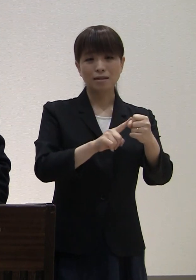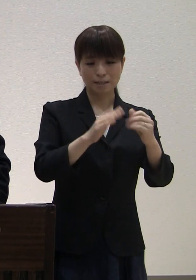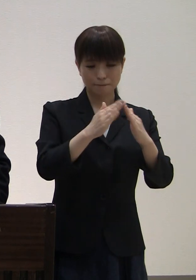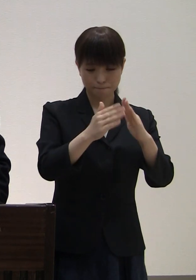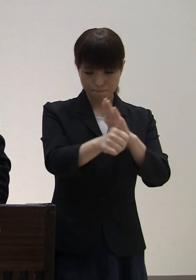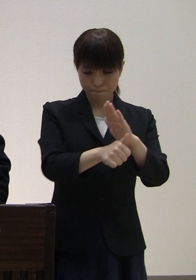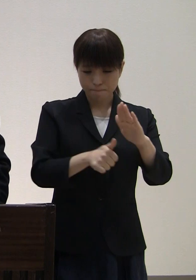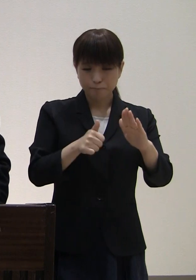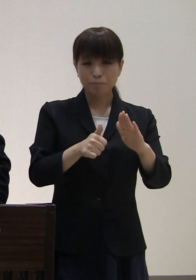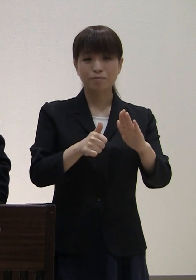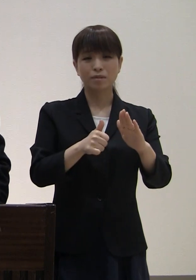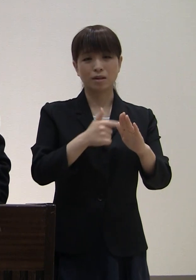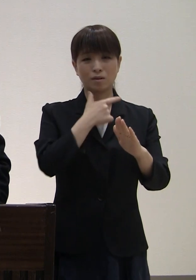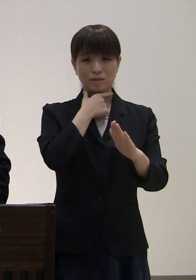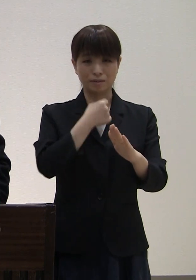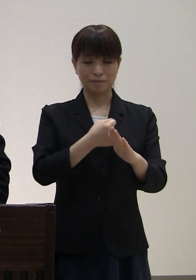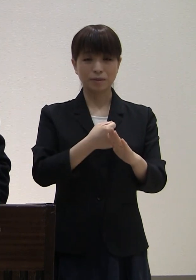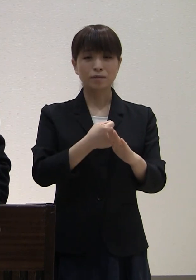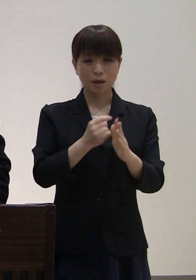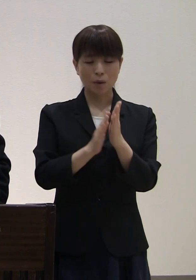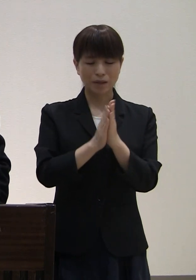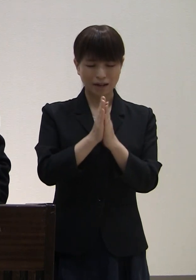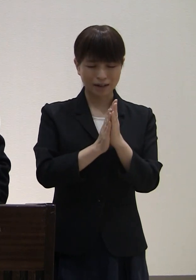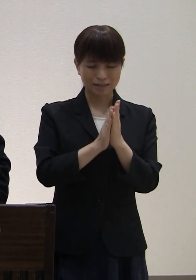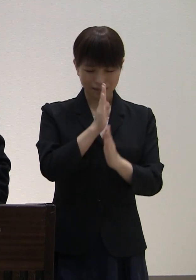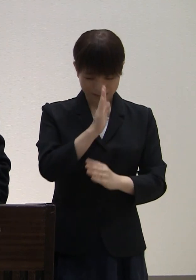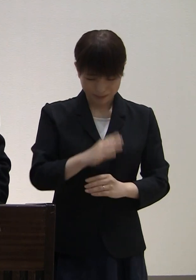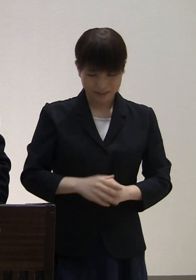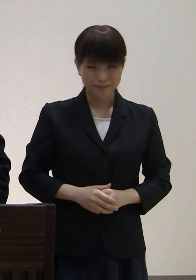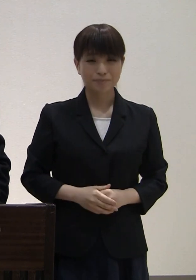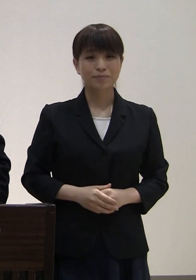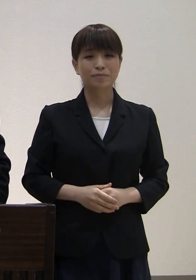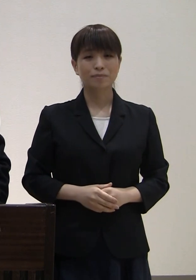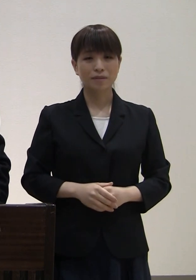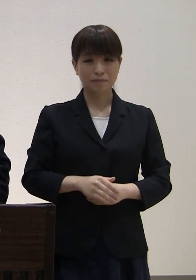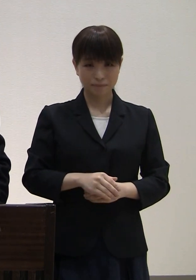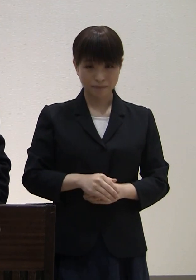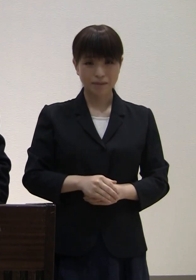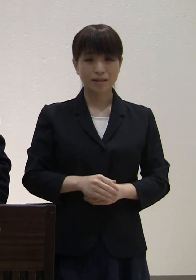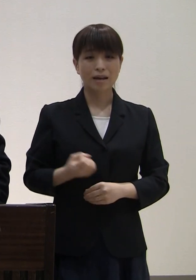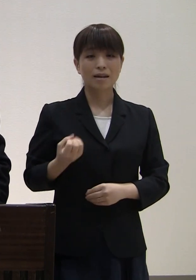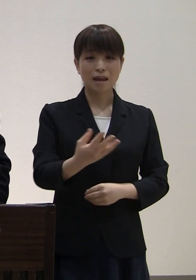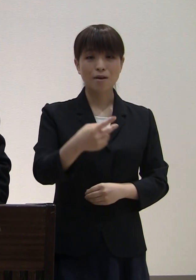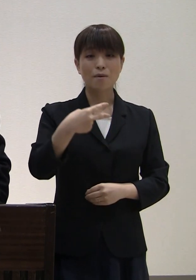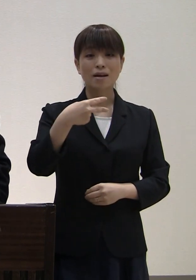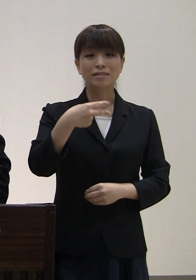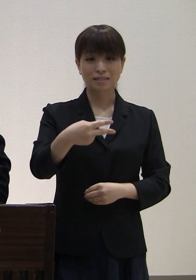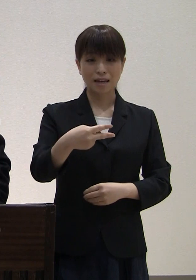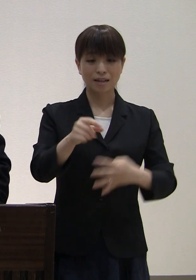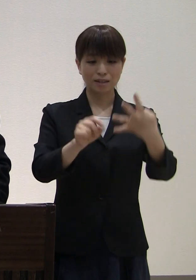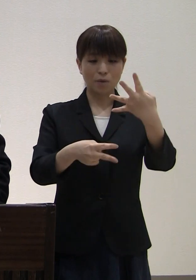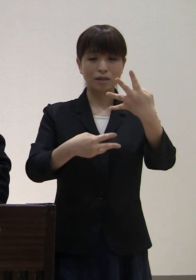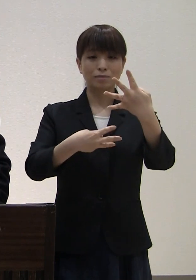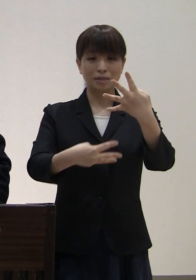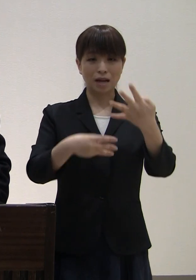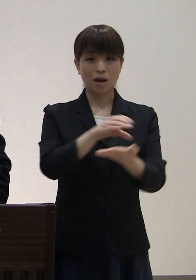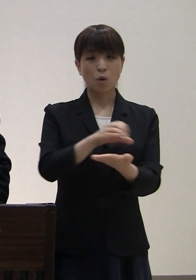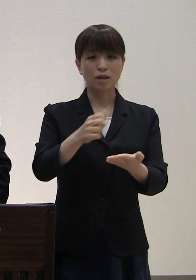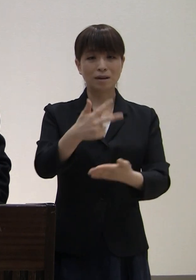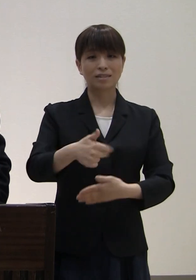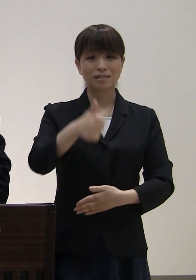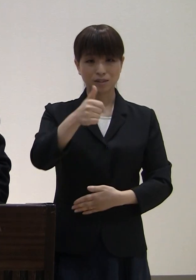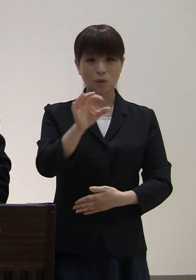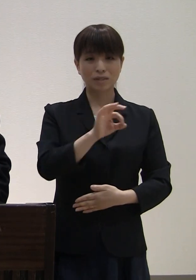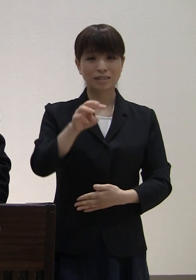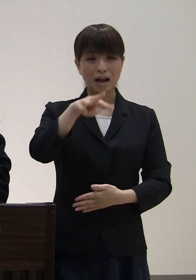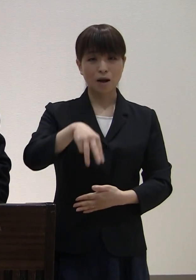ただきますよう改めてお願いいたします。令和2年4月3日、郡山市長